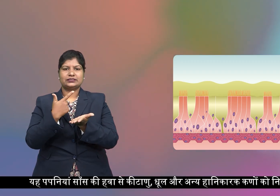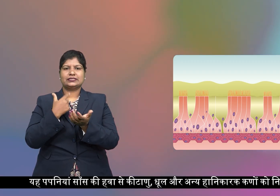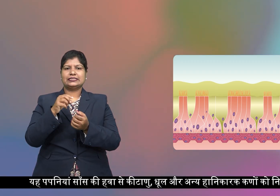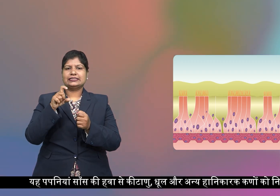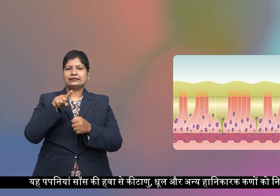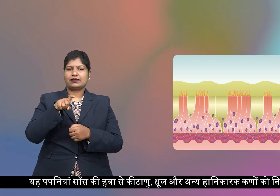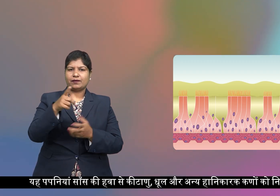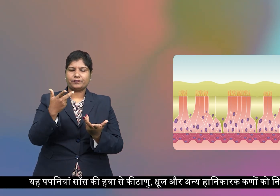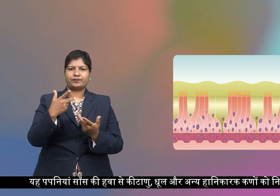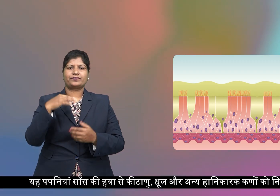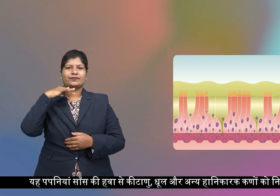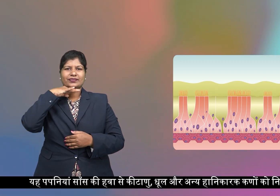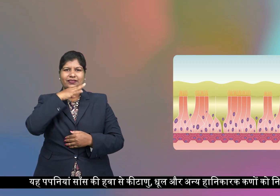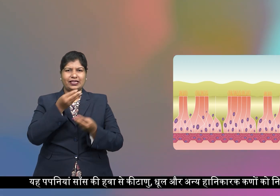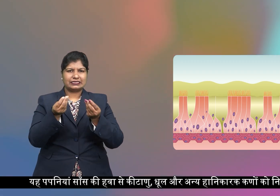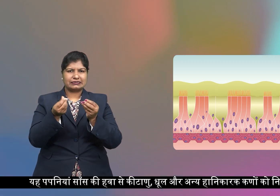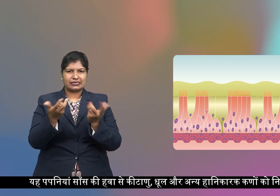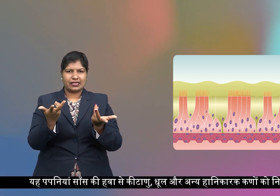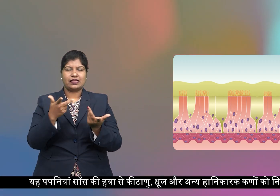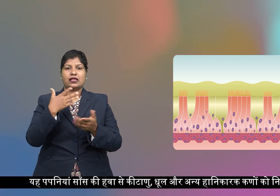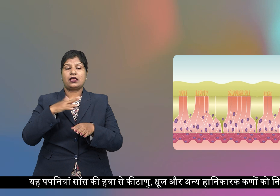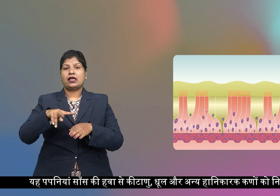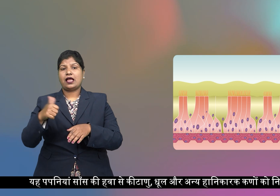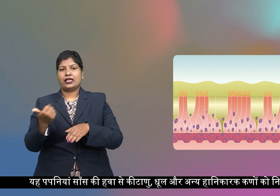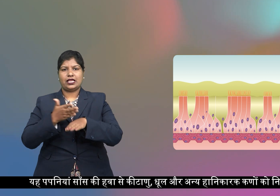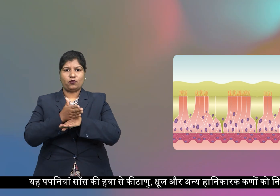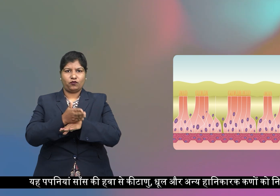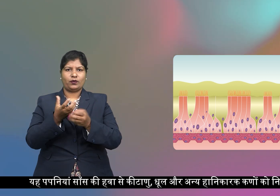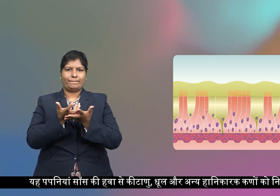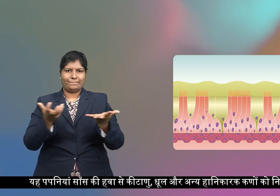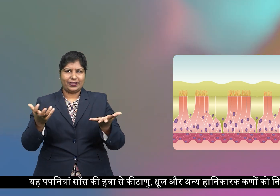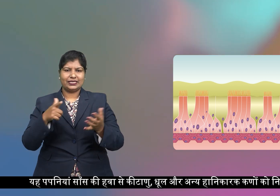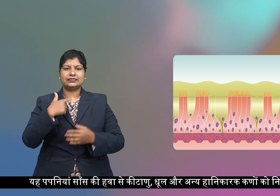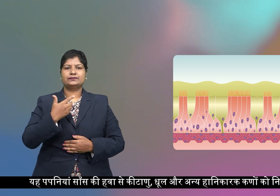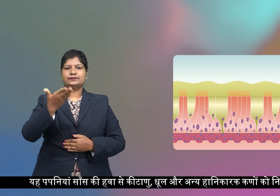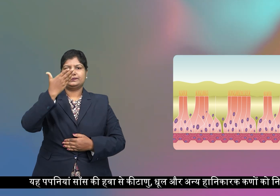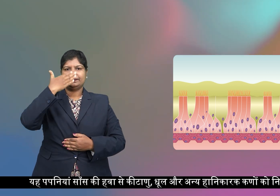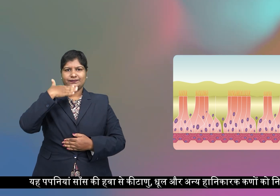और अन्य हानिकारक कणों को निकालने में मदद करते हैं।